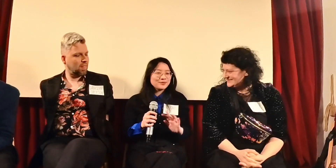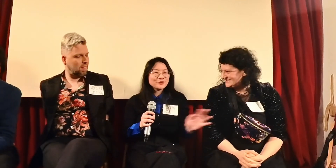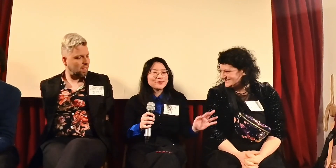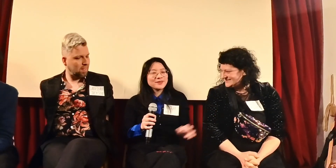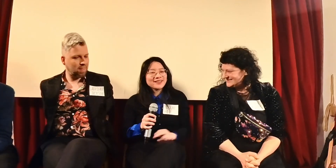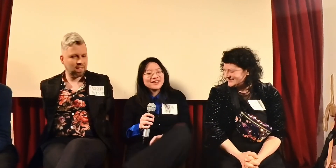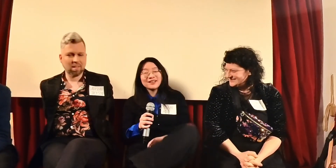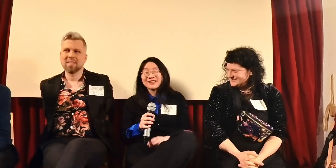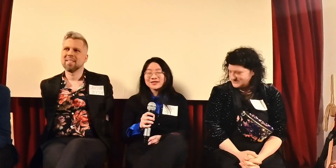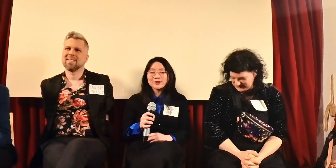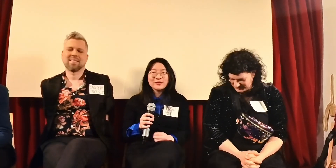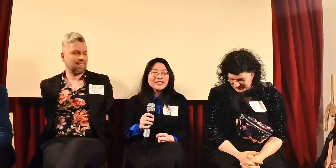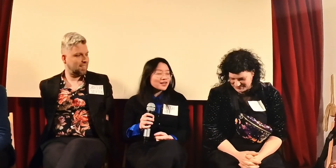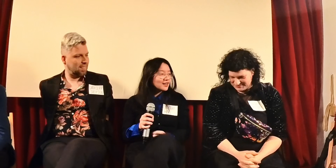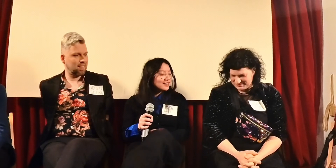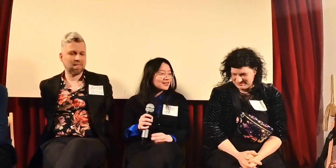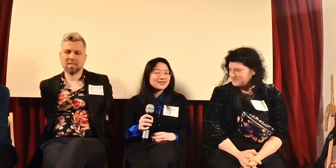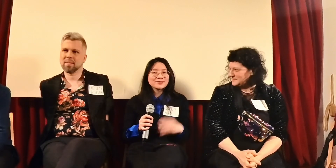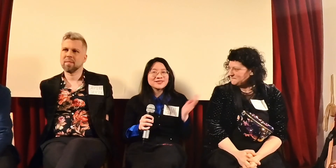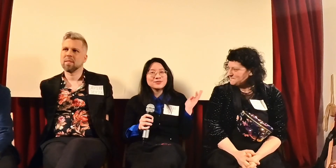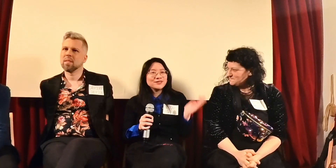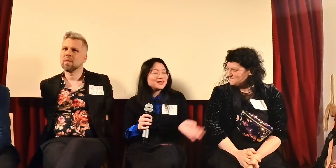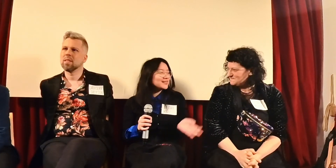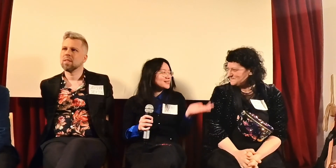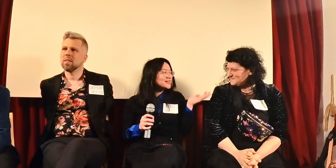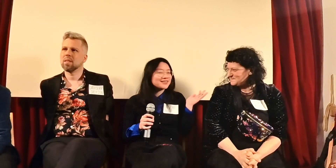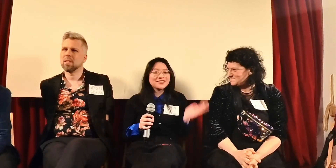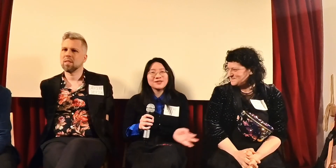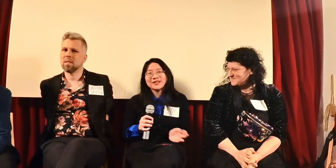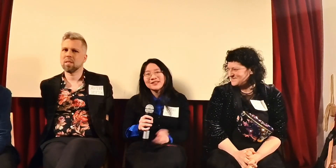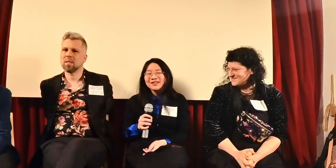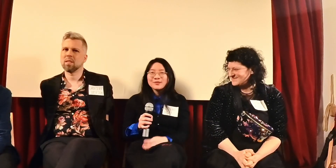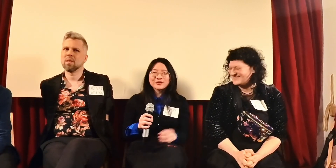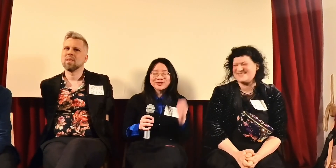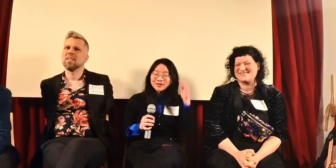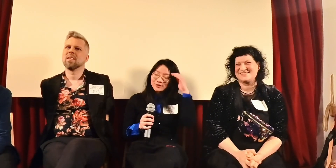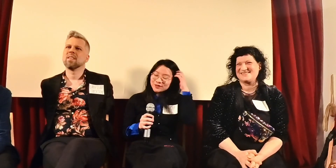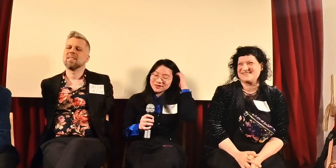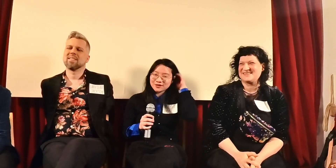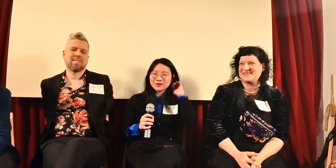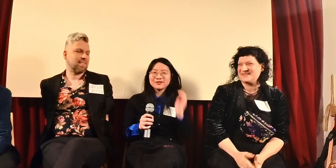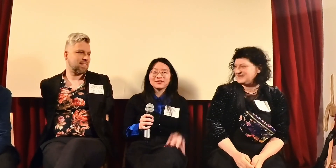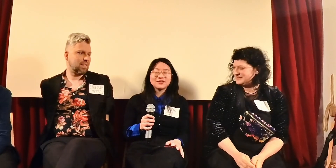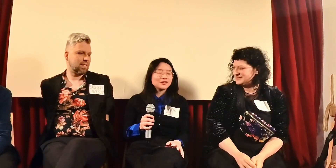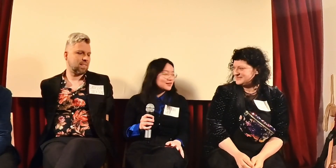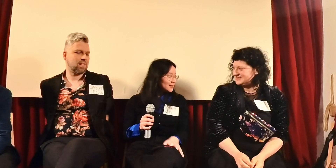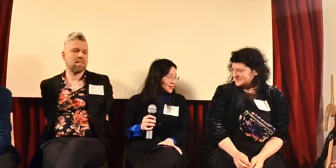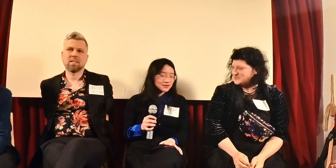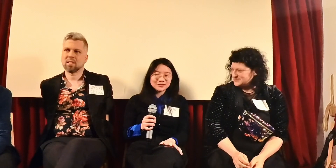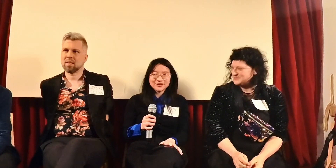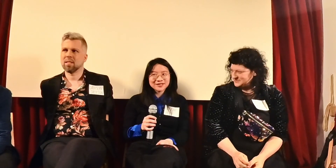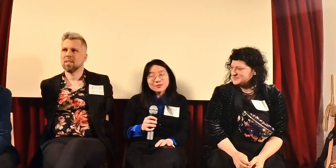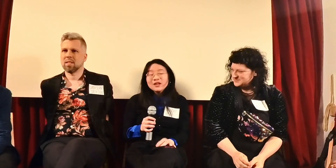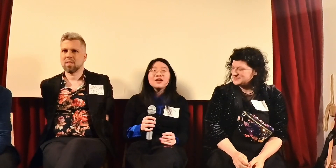Tohle je pro mě premiéra. Já jsem Nohaj a já jsem asi dobrý výsledek snah tady Tamary, protože jsem u ní vystavovala v